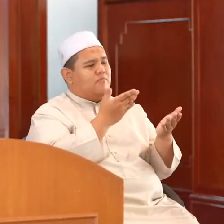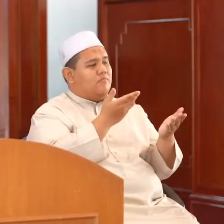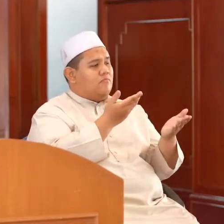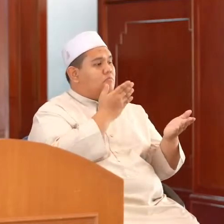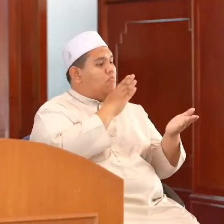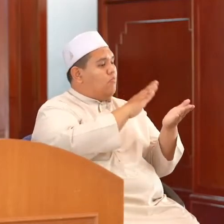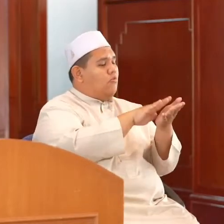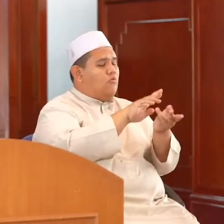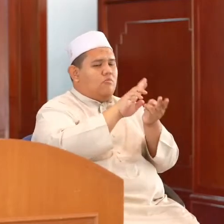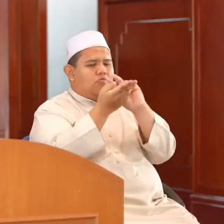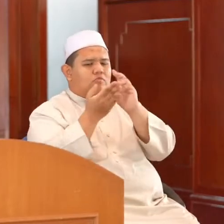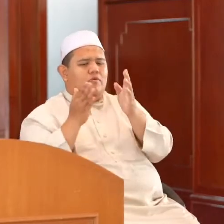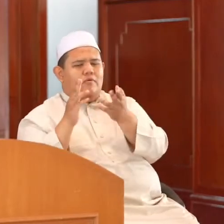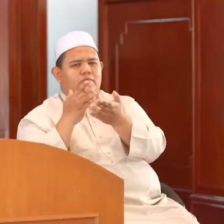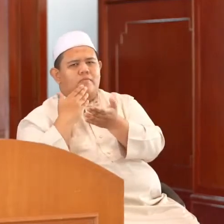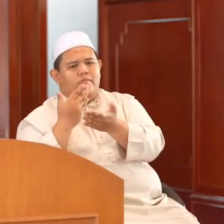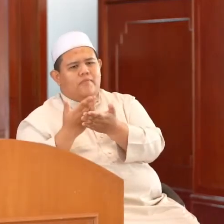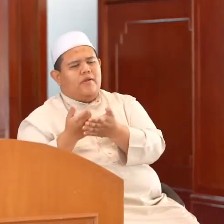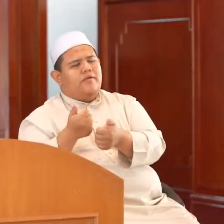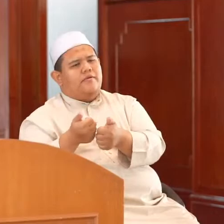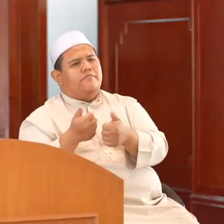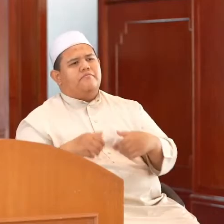Ni cerita dosa,